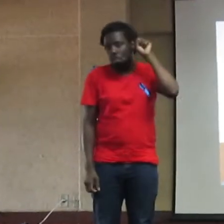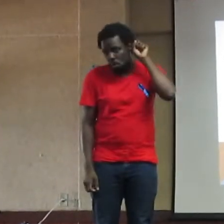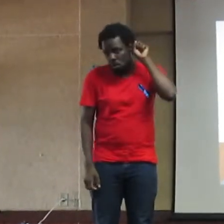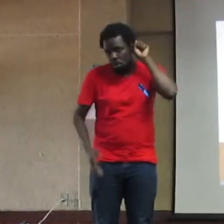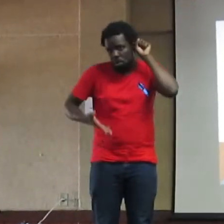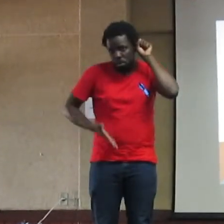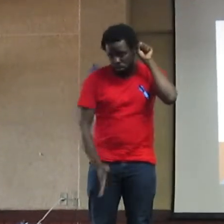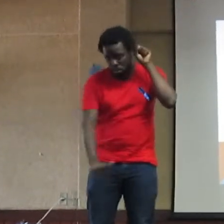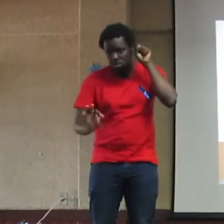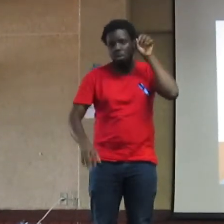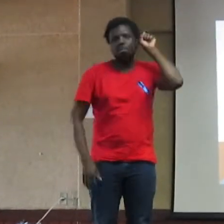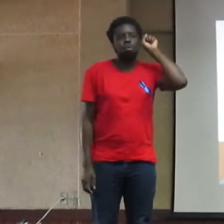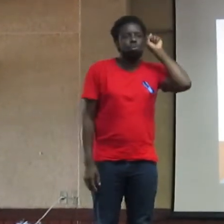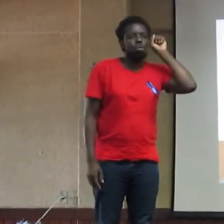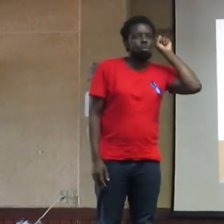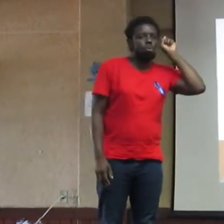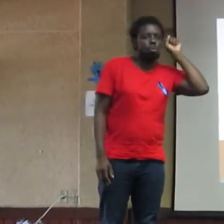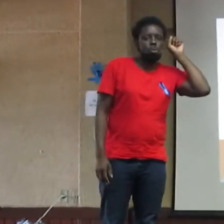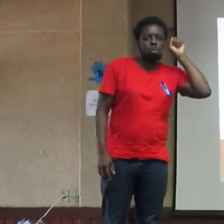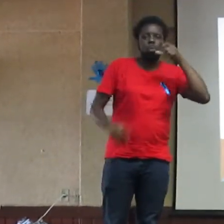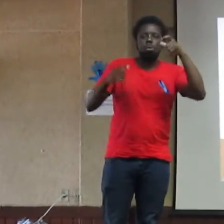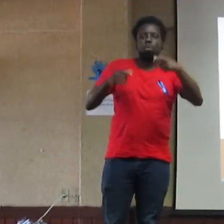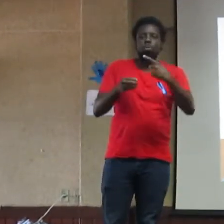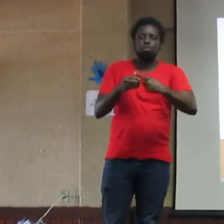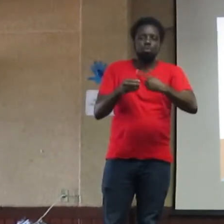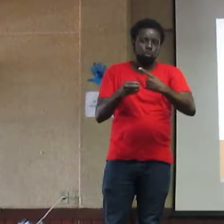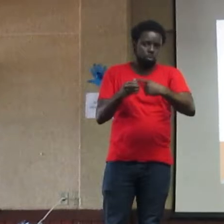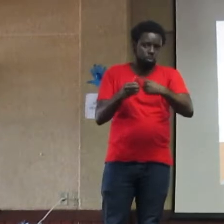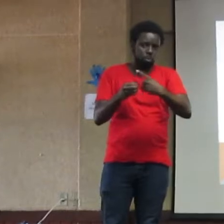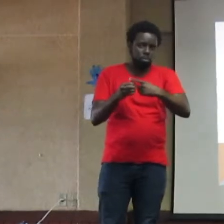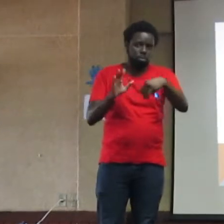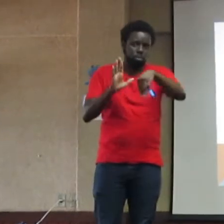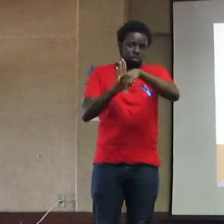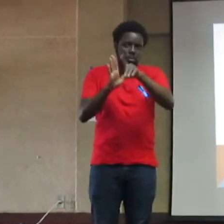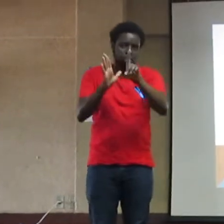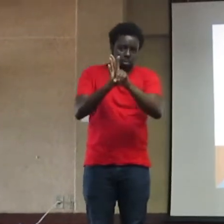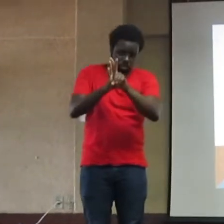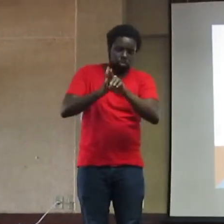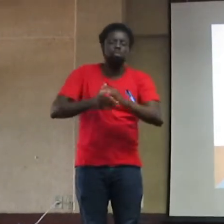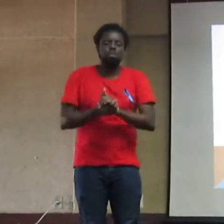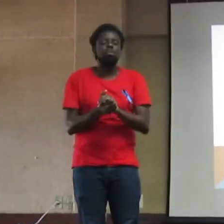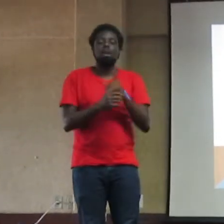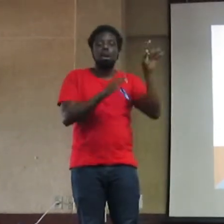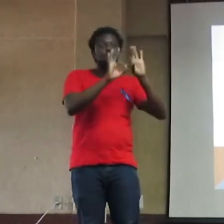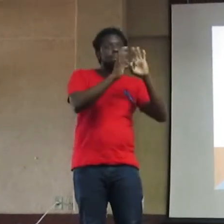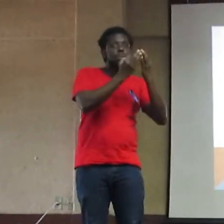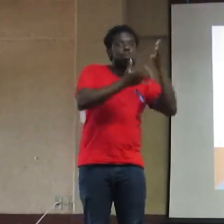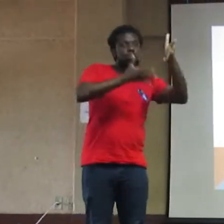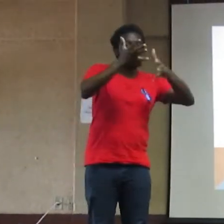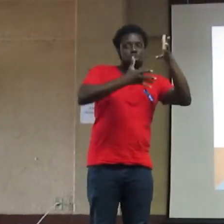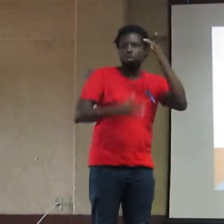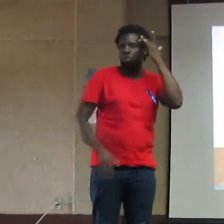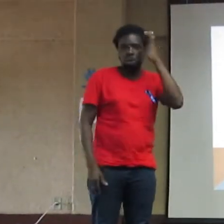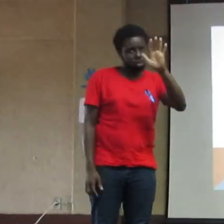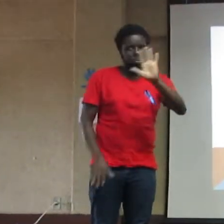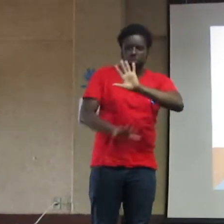e eu nasci ouvinte, eu nasci no interior de Madre de Deus, e